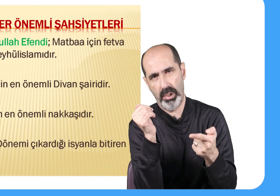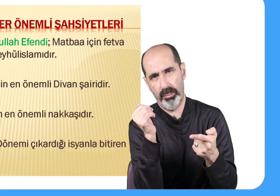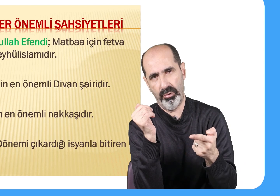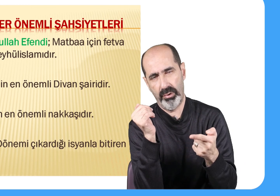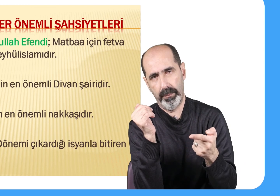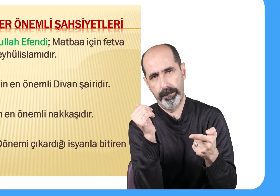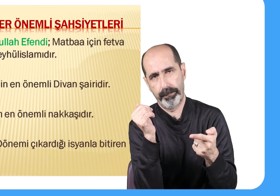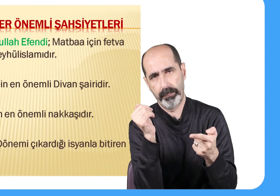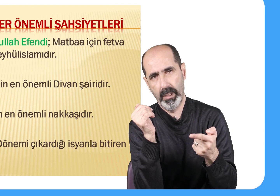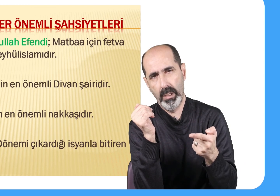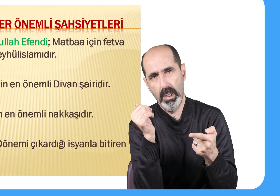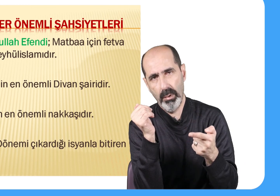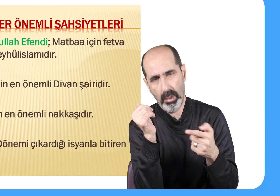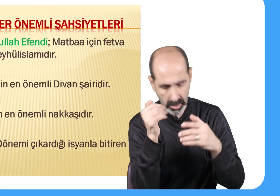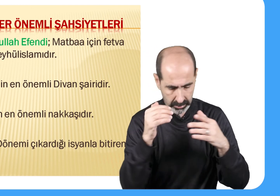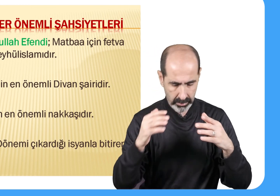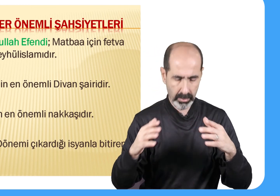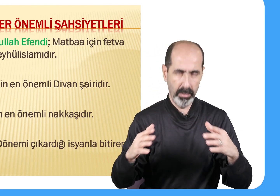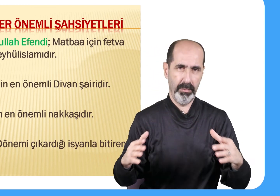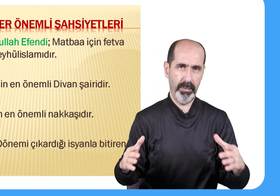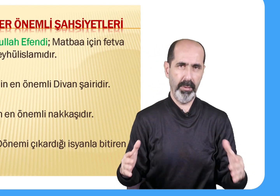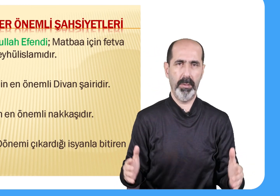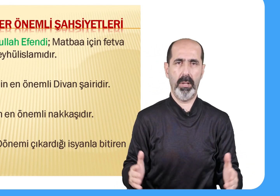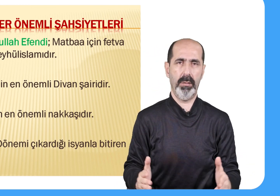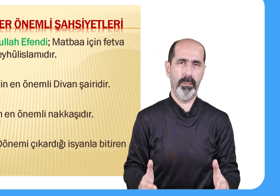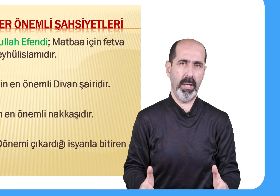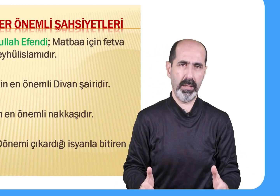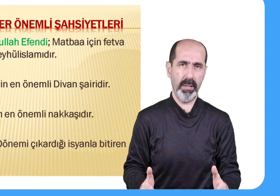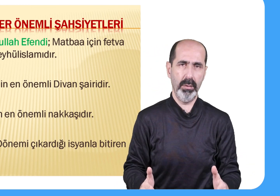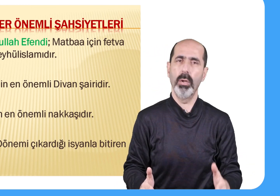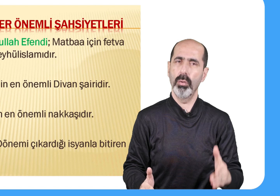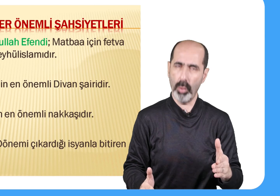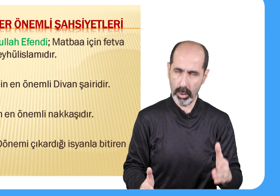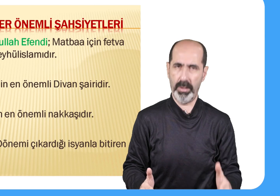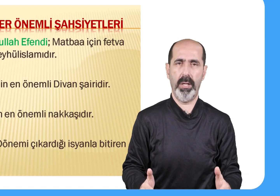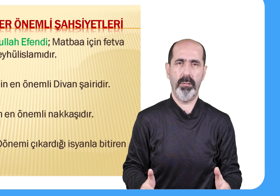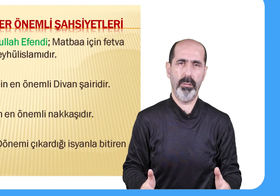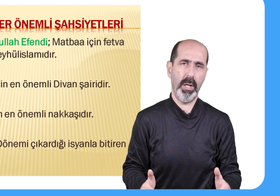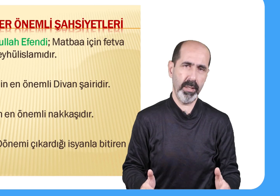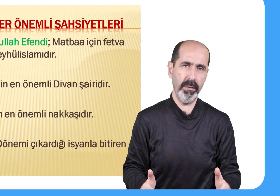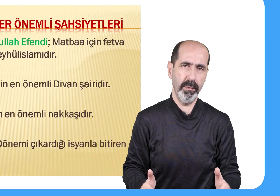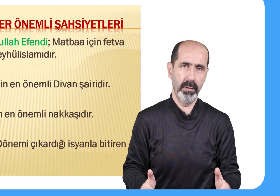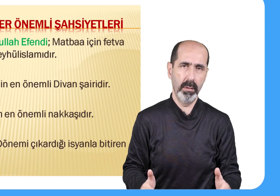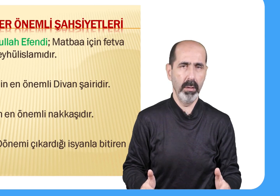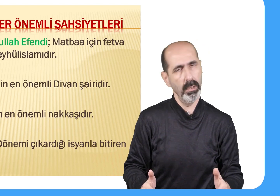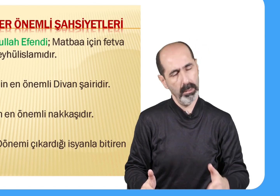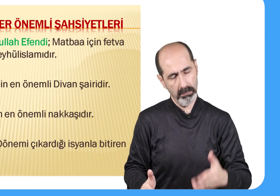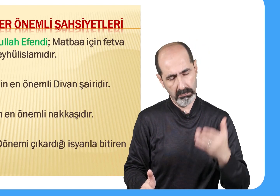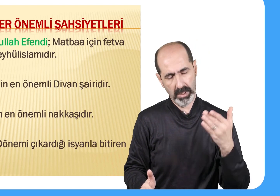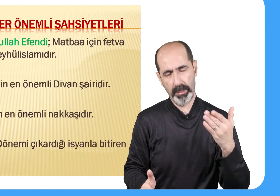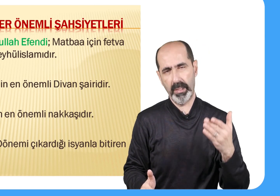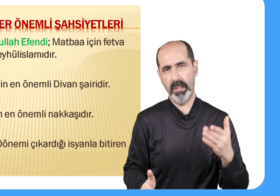boyutlara ulaşmıştır bir halk Sefil bir hayat sürerken zor bir hayat sürerken